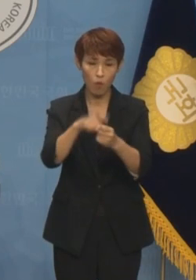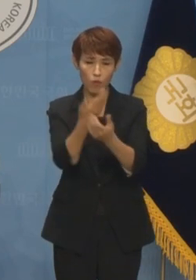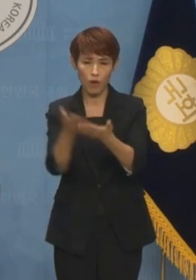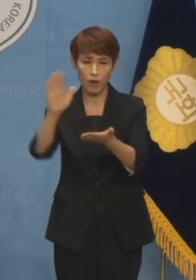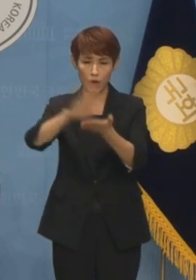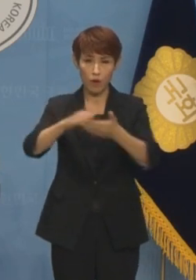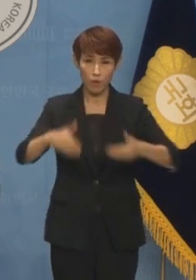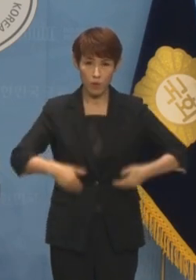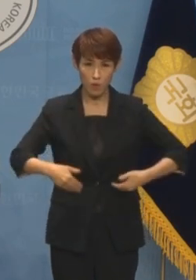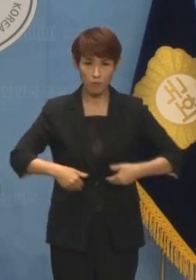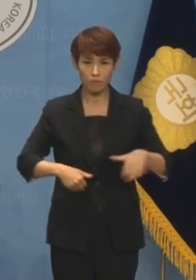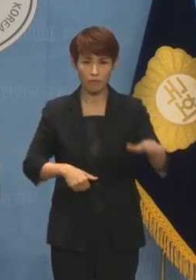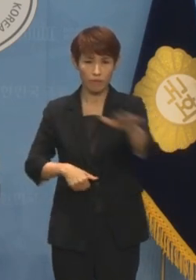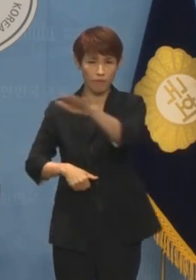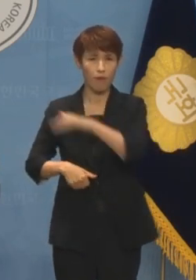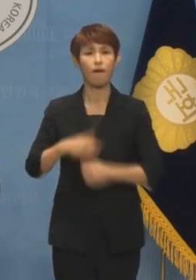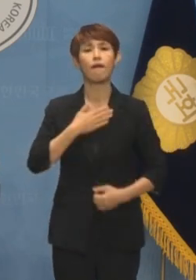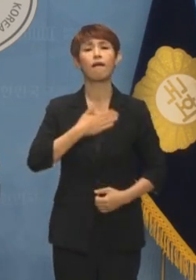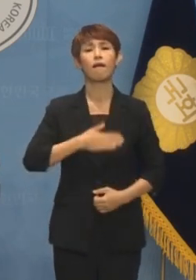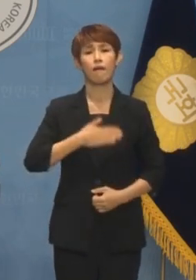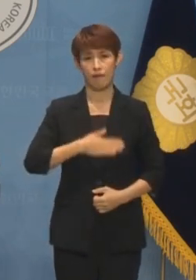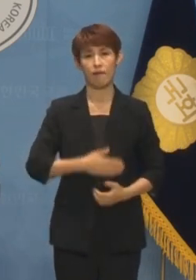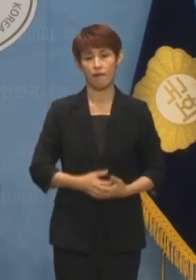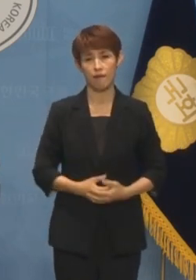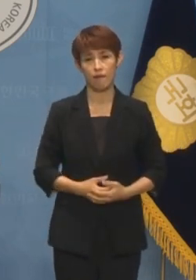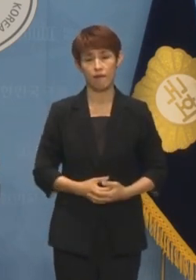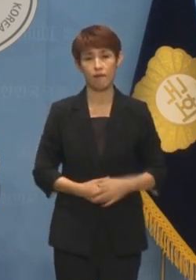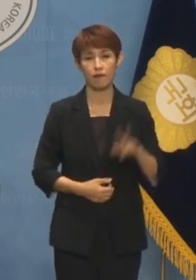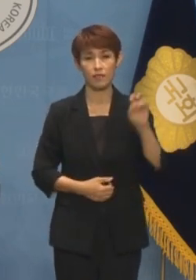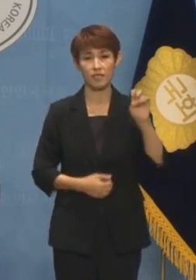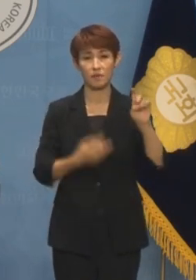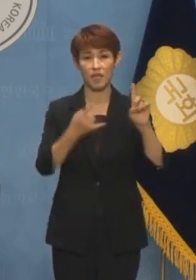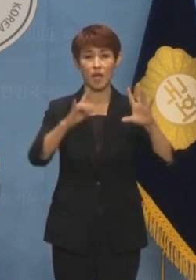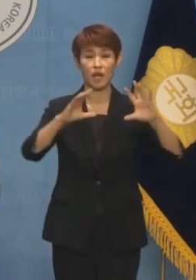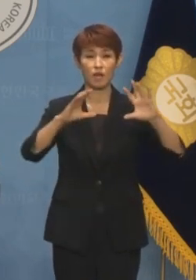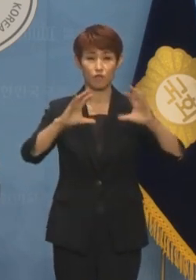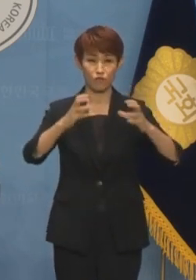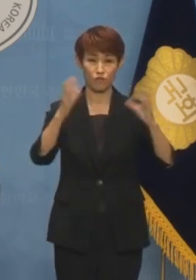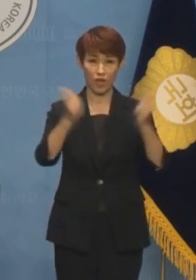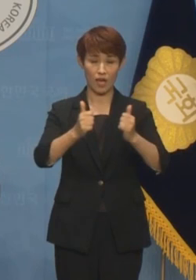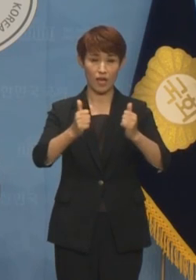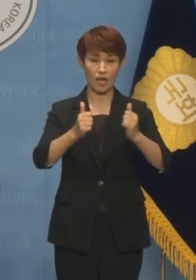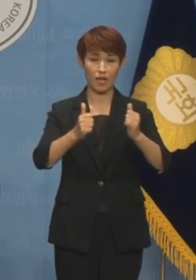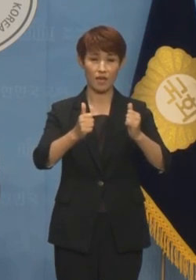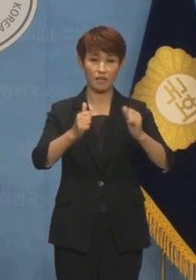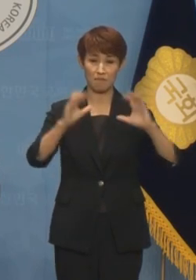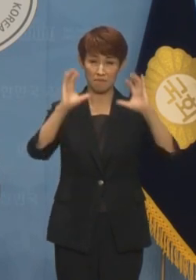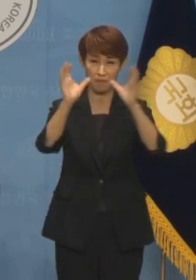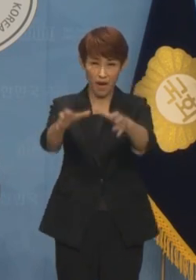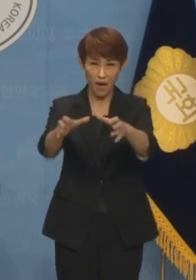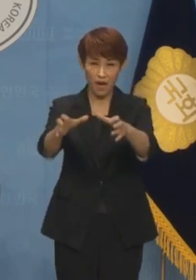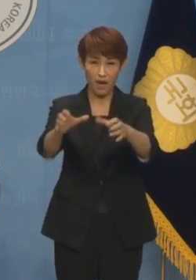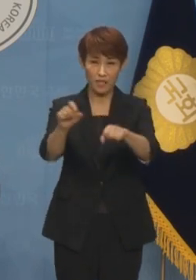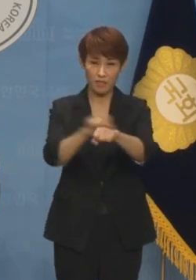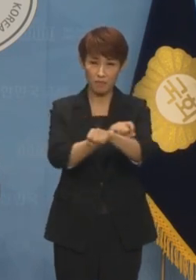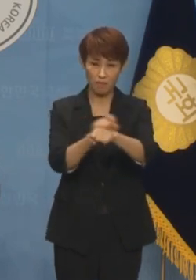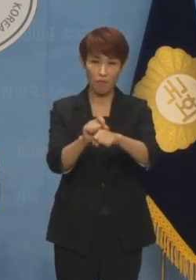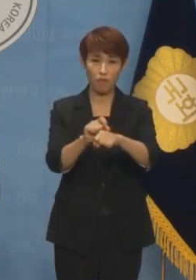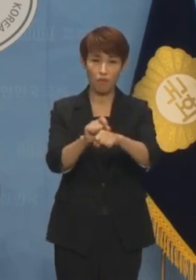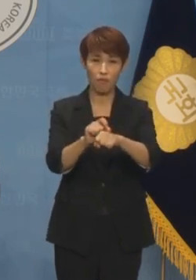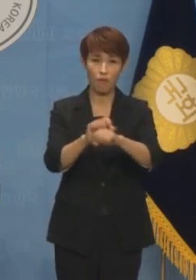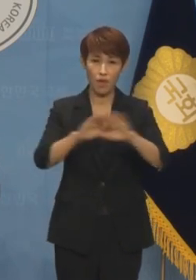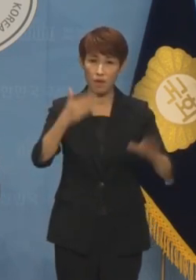것을 모두가 알고 있습니다. 22대 국회로 넘긴다면 뾰족한 수가 나오는 것도